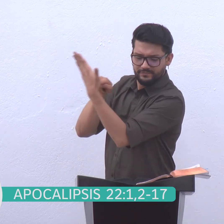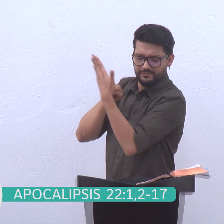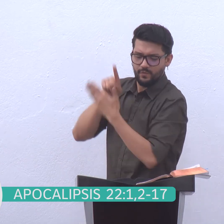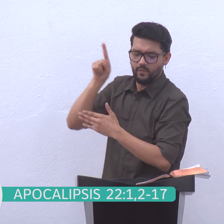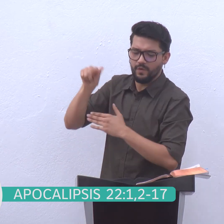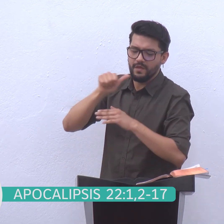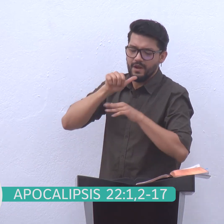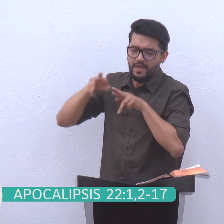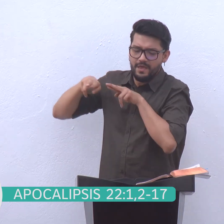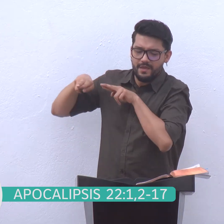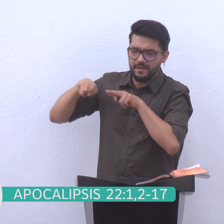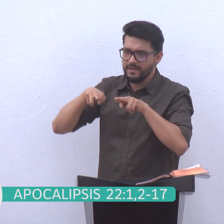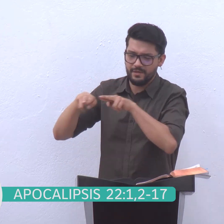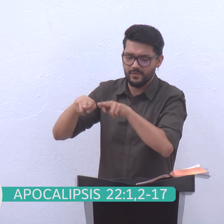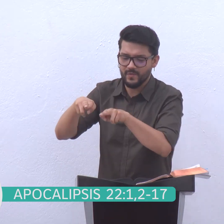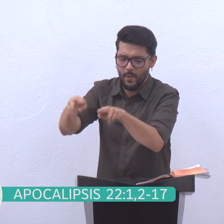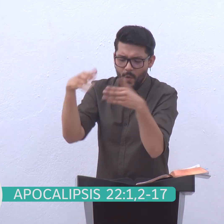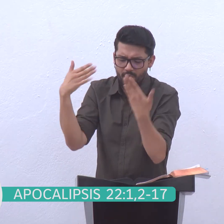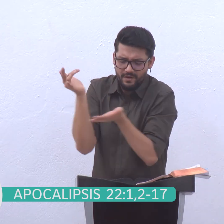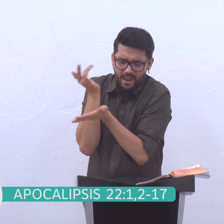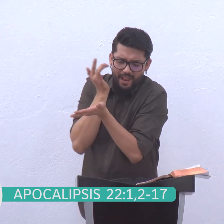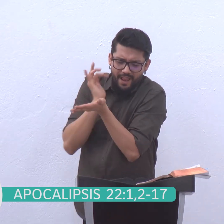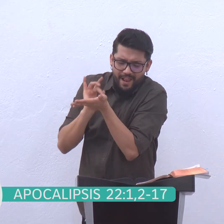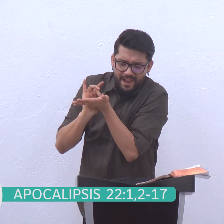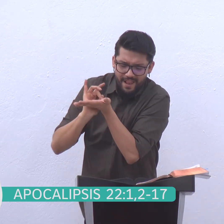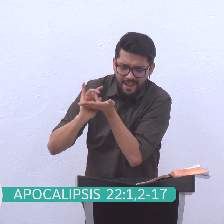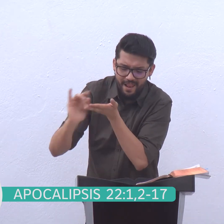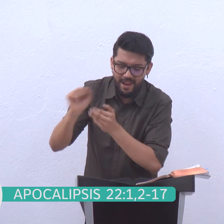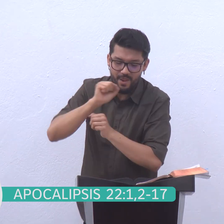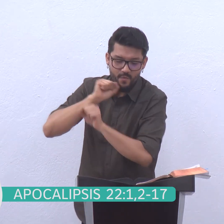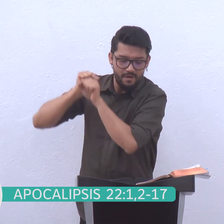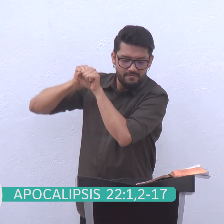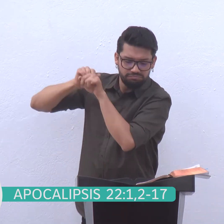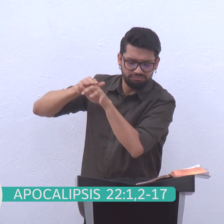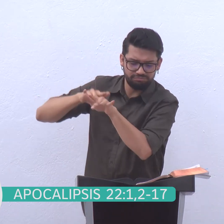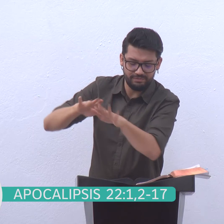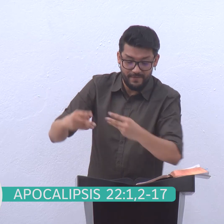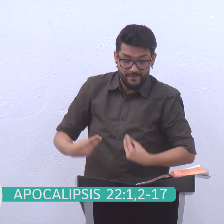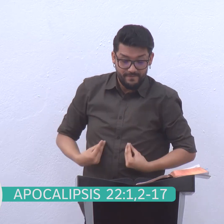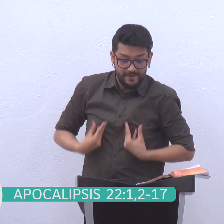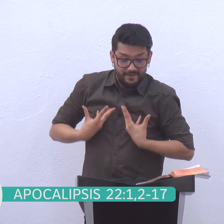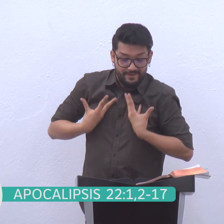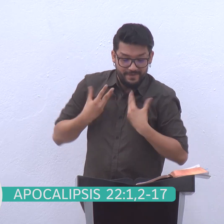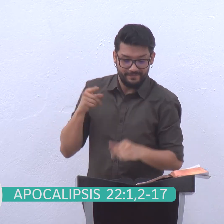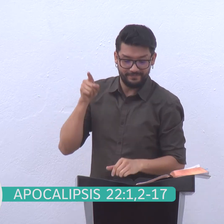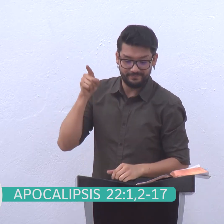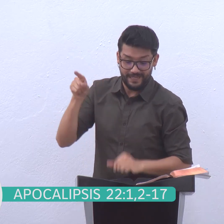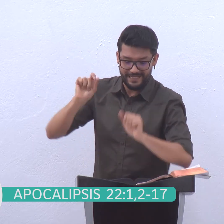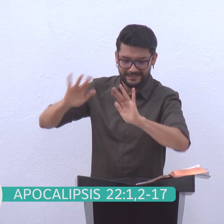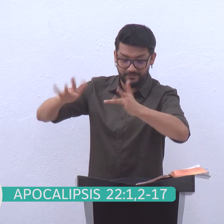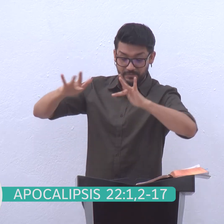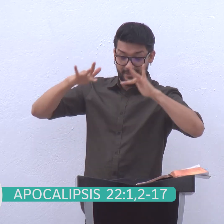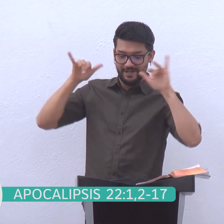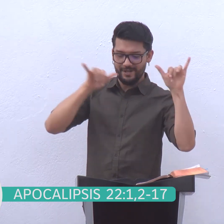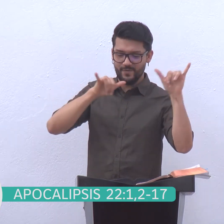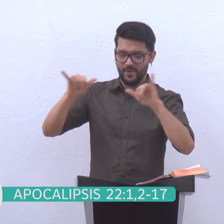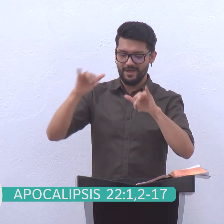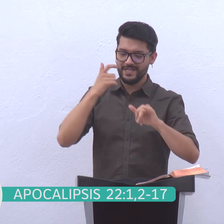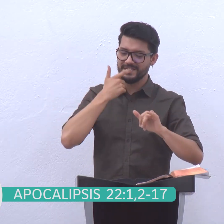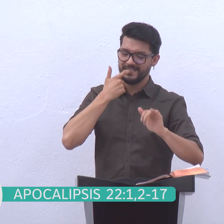Después me mostró un río limpio de agua de vida, resplandeciente como cristal, que